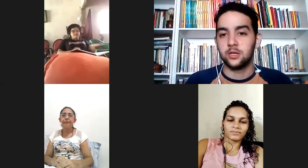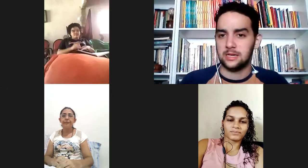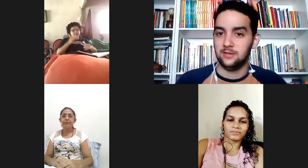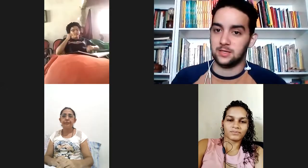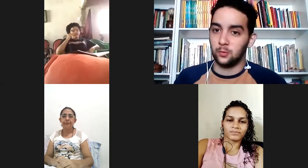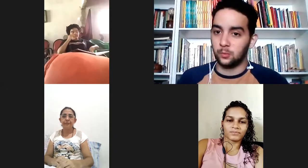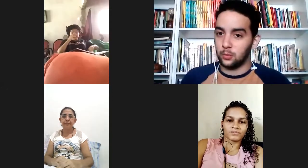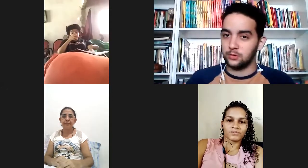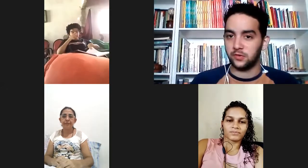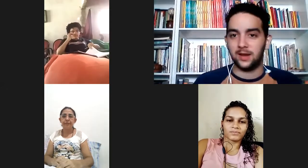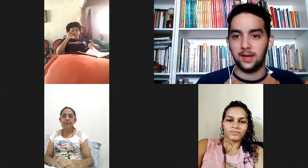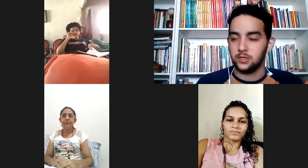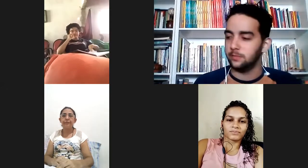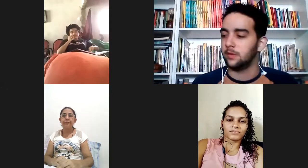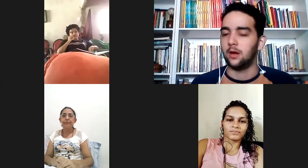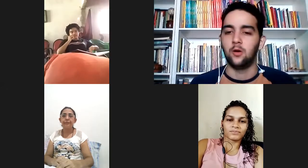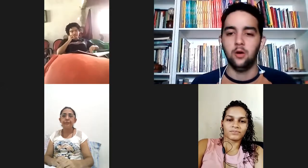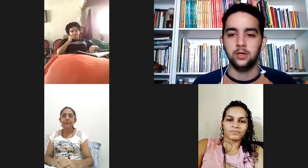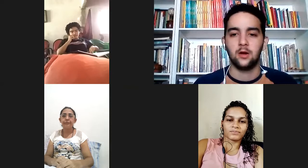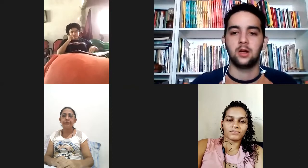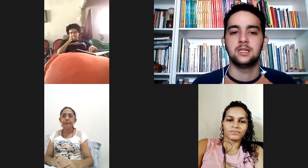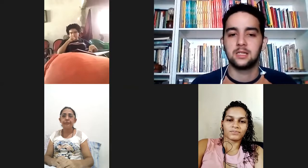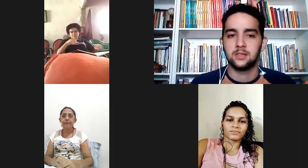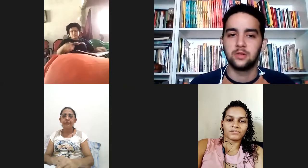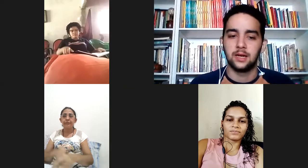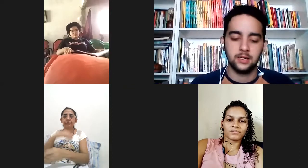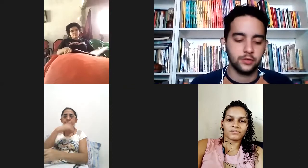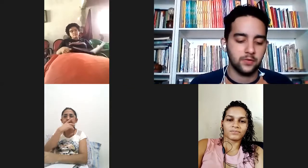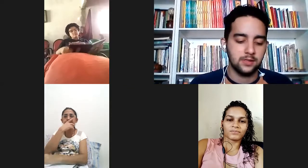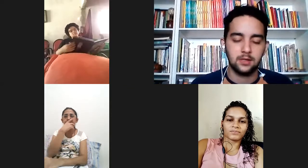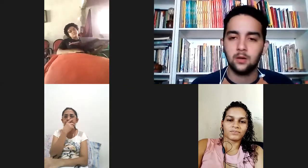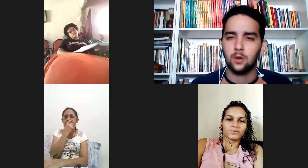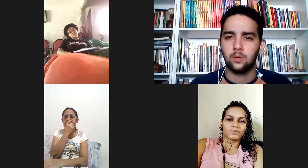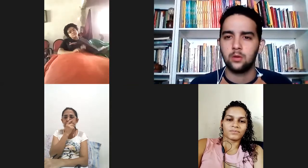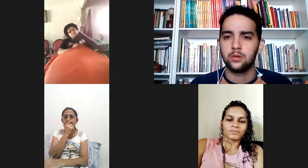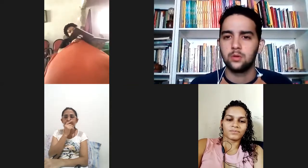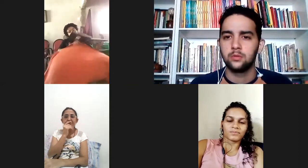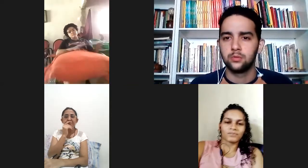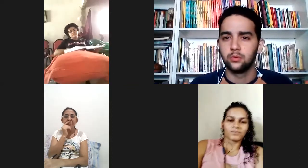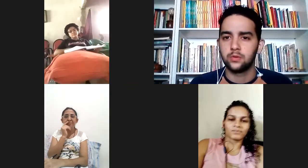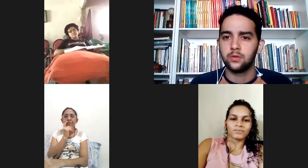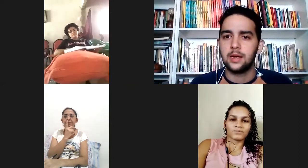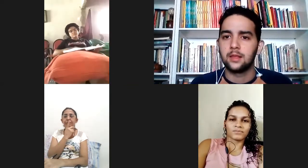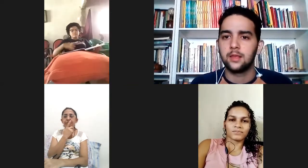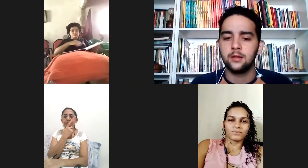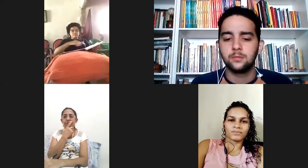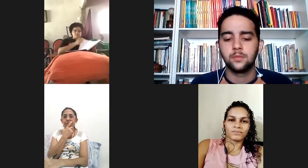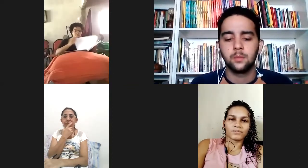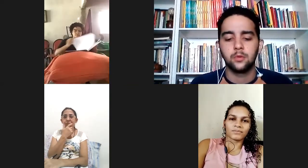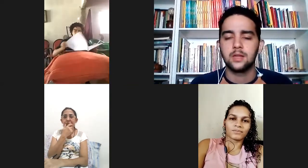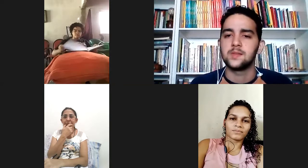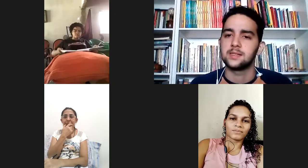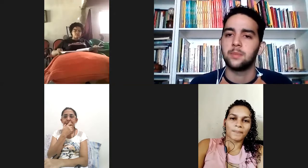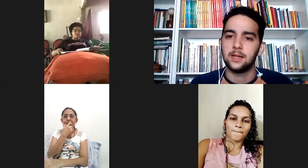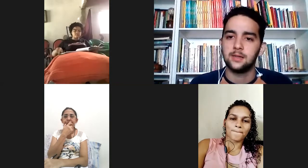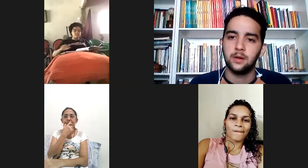Hoje a nossa aula vai ser um pouquinho diferente. A ordem e a organização dela, a gente vai fazer qualquer coisa quando os outros forem entrando,